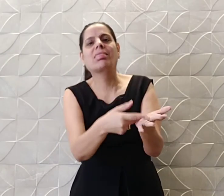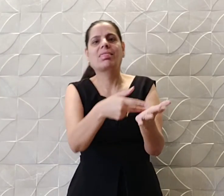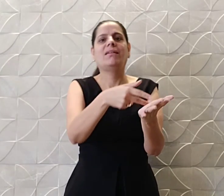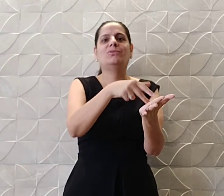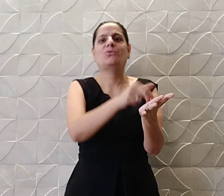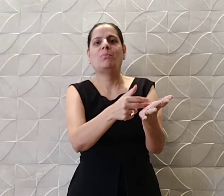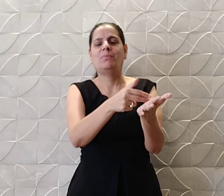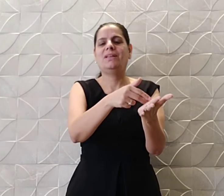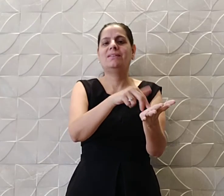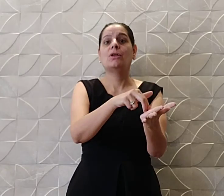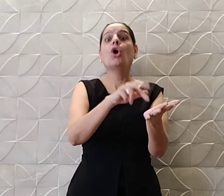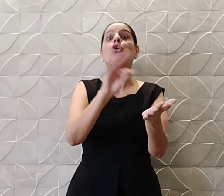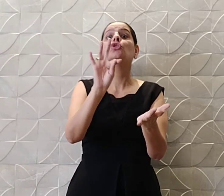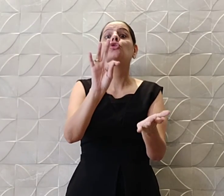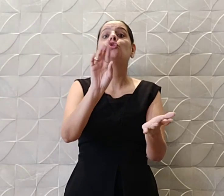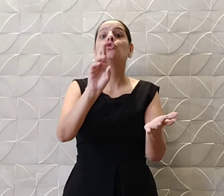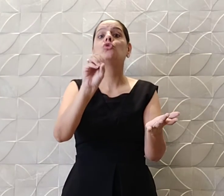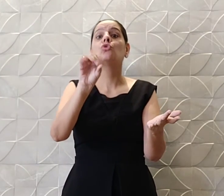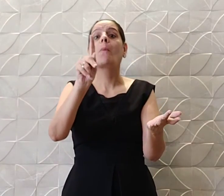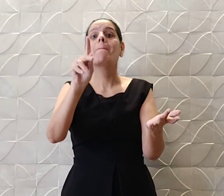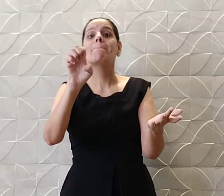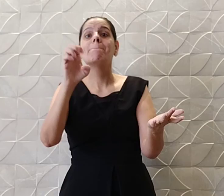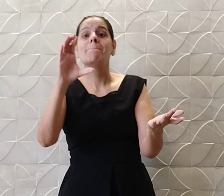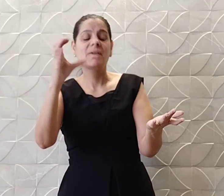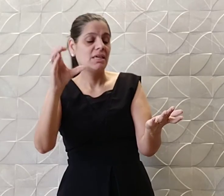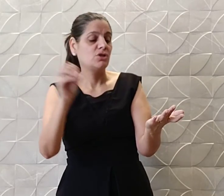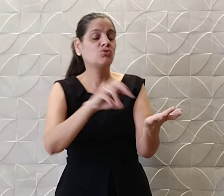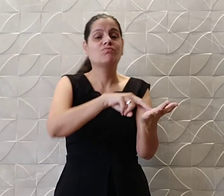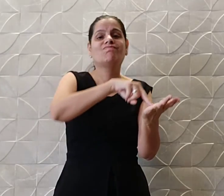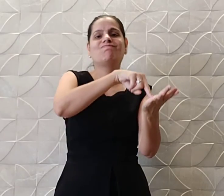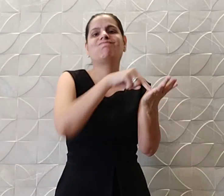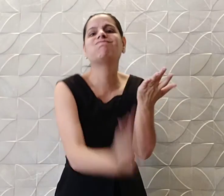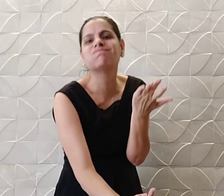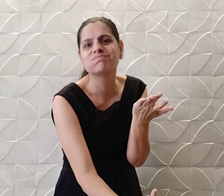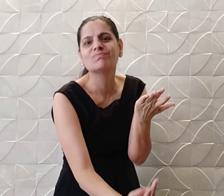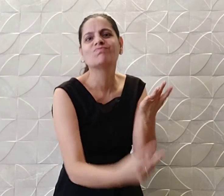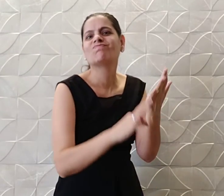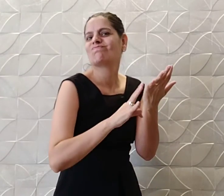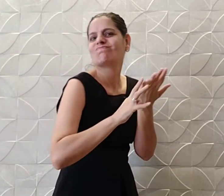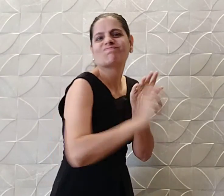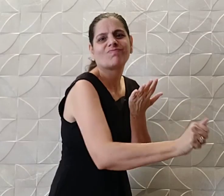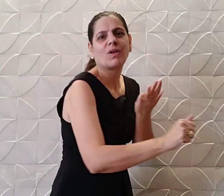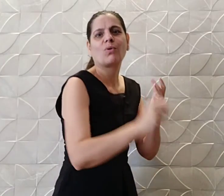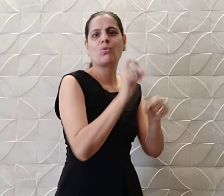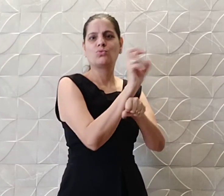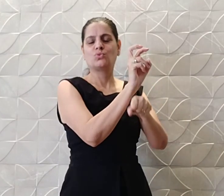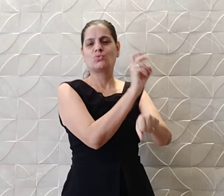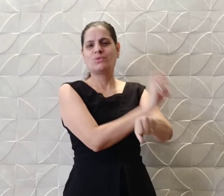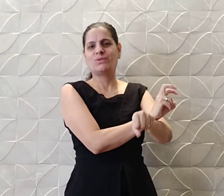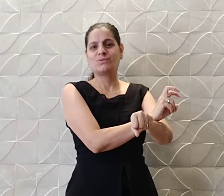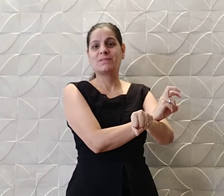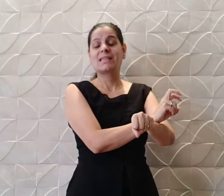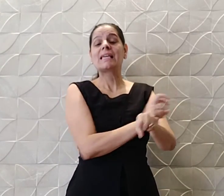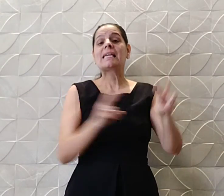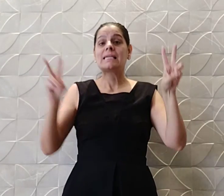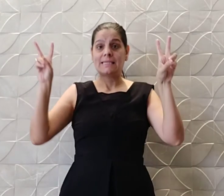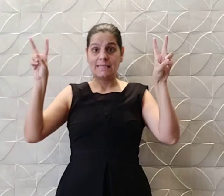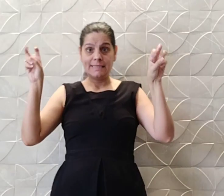tropeço significa a queda total e irreversível dos judeus. Ele usa a expressão para que